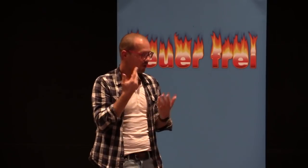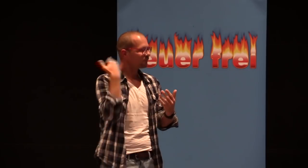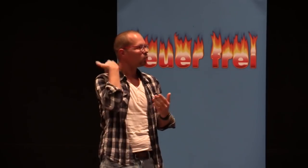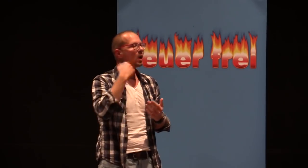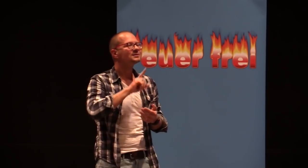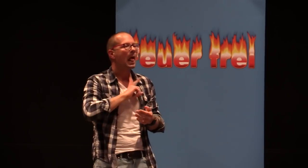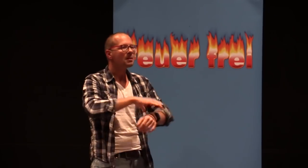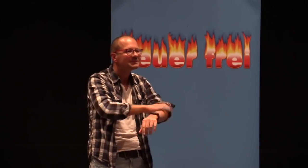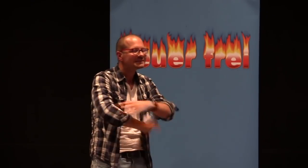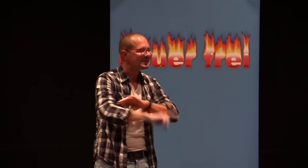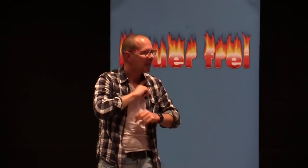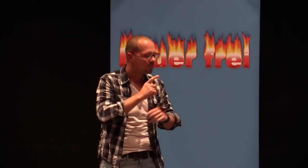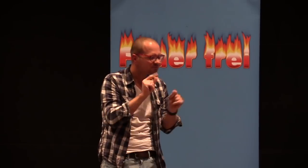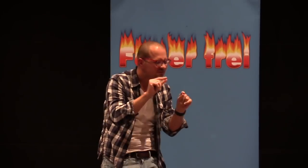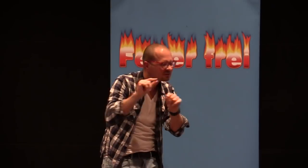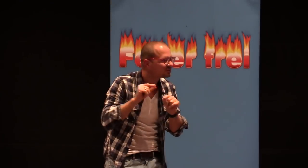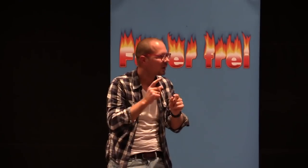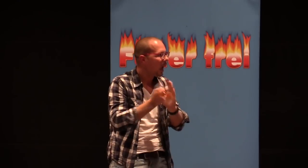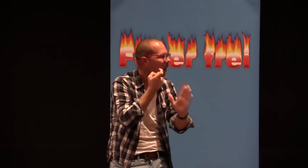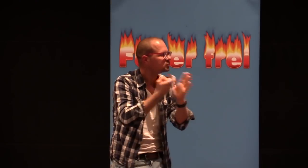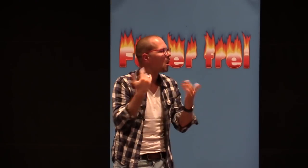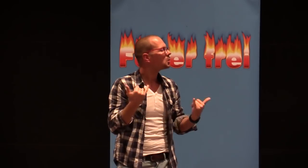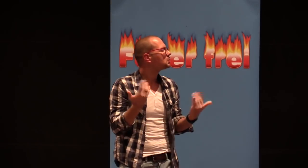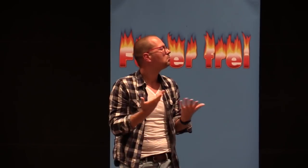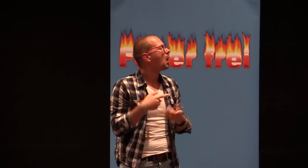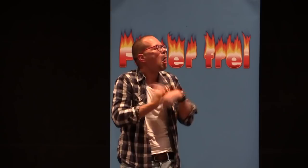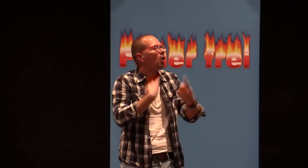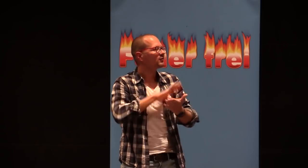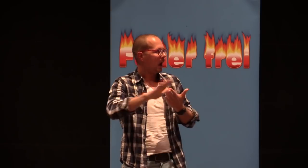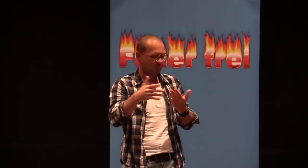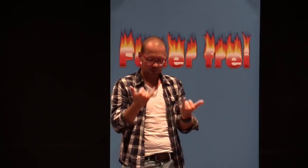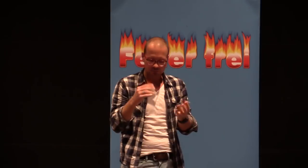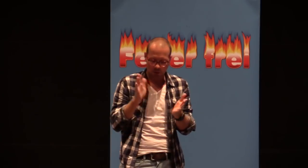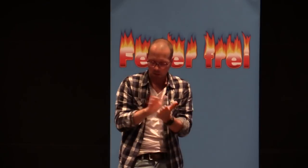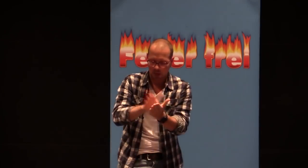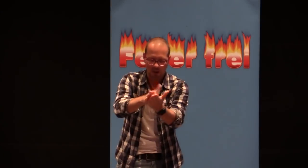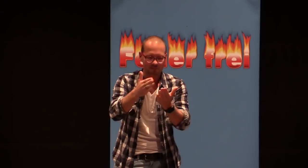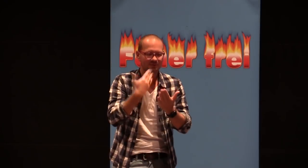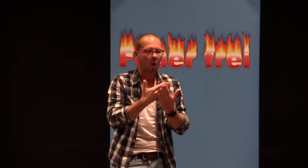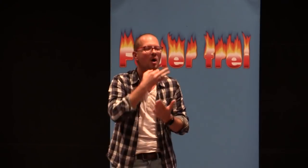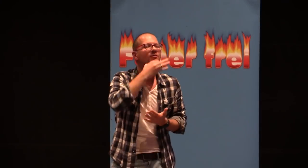also ein bisschen gleichgültiger. Sie sind nicht mehr so hinterher, Sachen zu hinterfragen